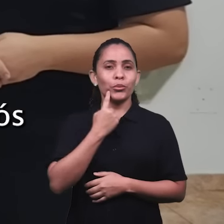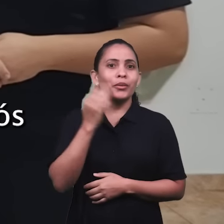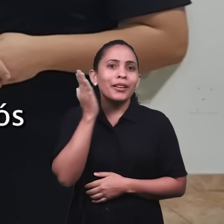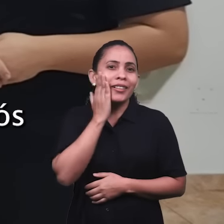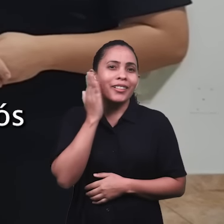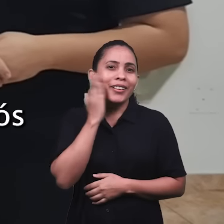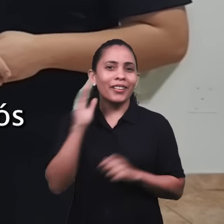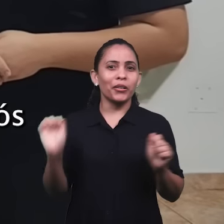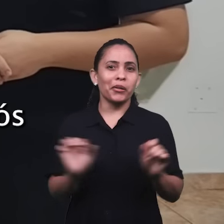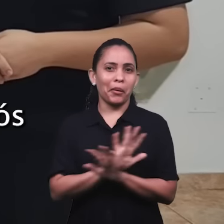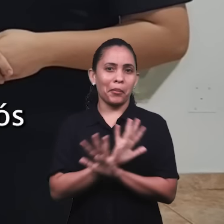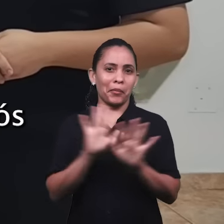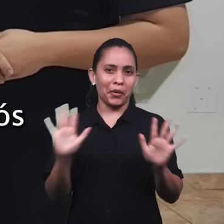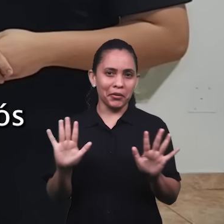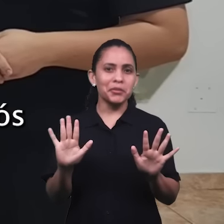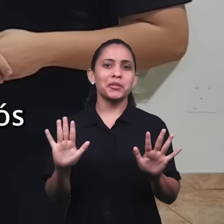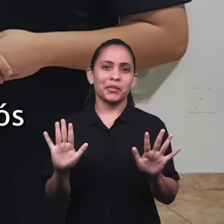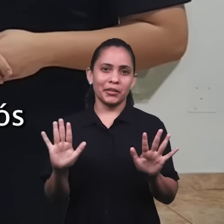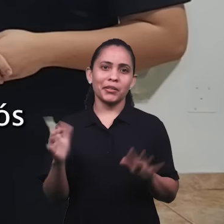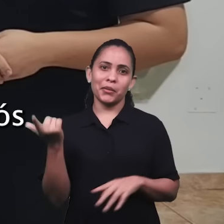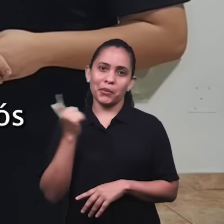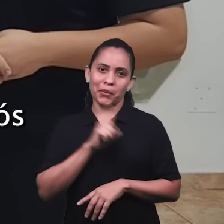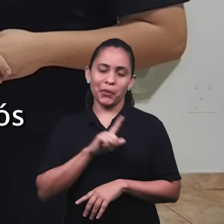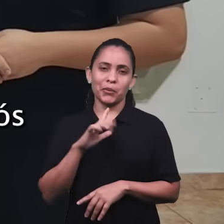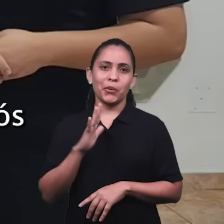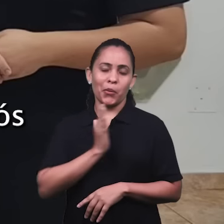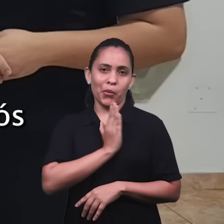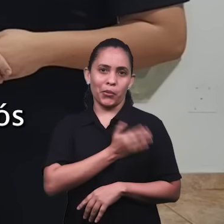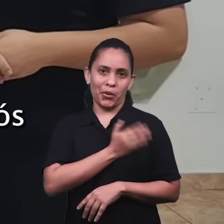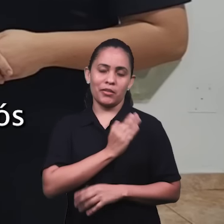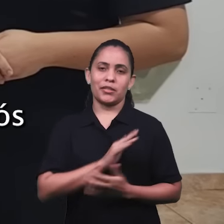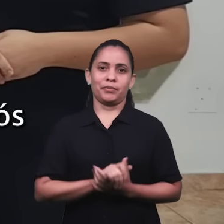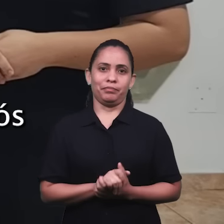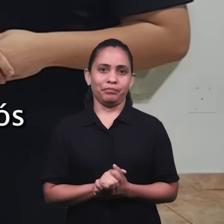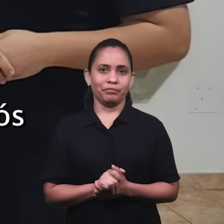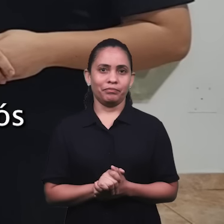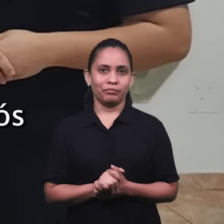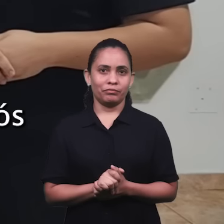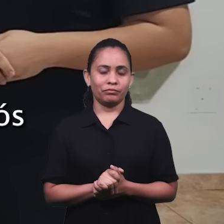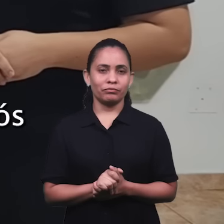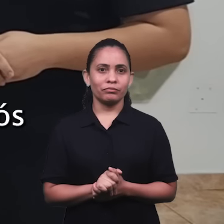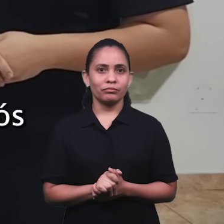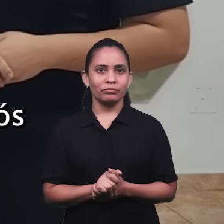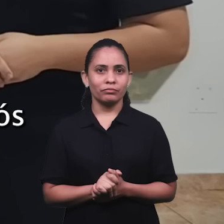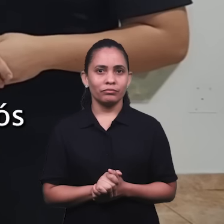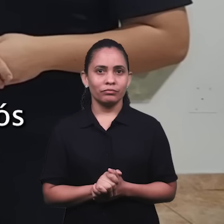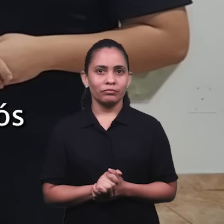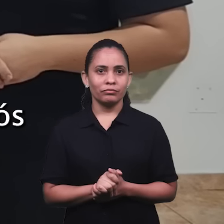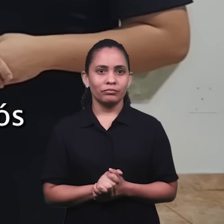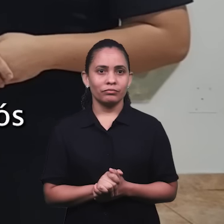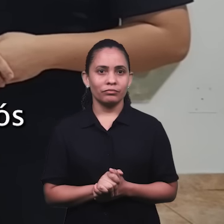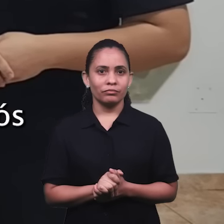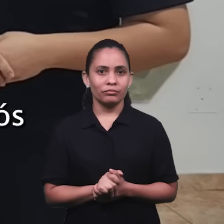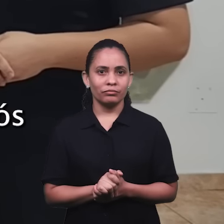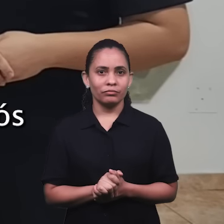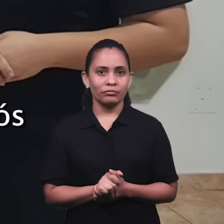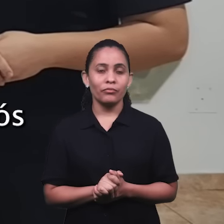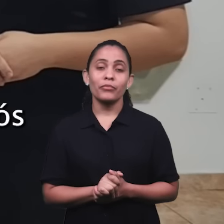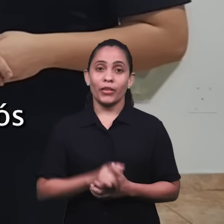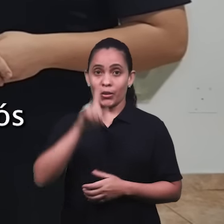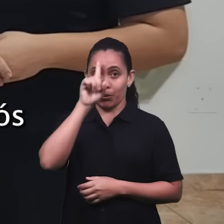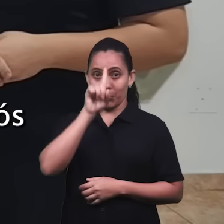podíamos hacer las señas, había un ángel al lado de nosotros haciendo las señas por nosotros y que los sordos habían entendido todo y la